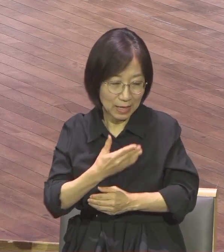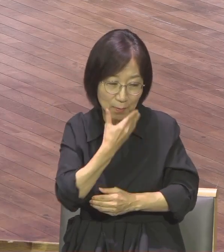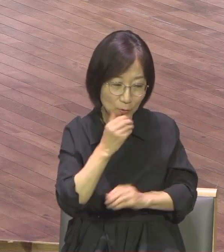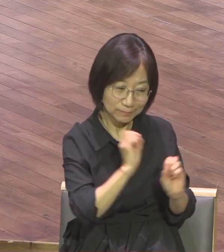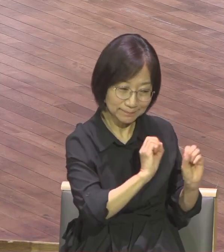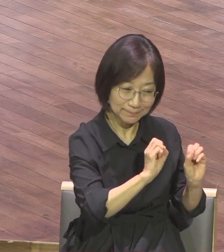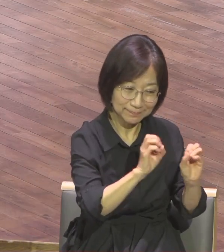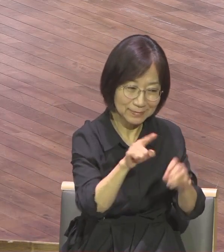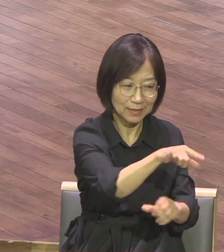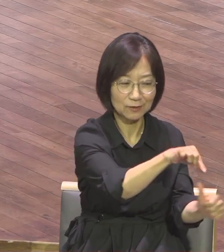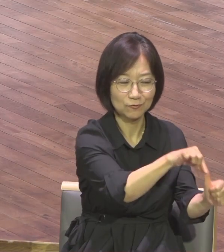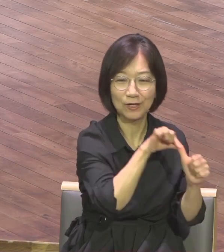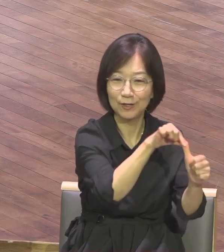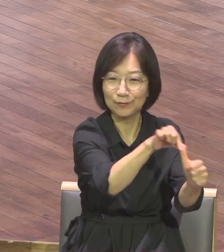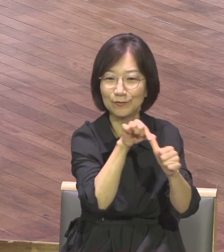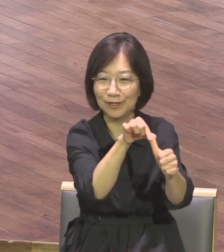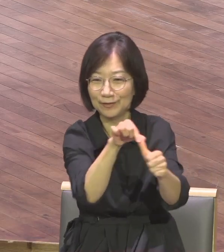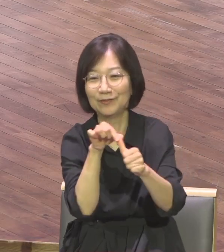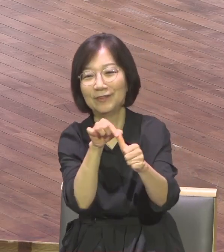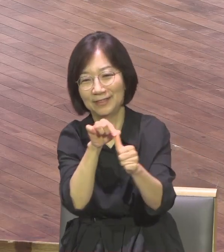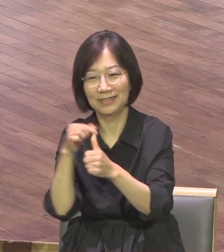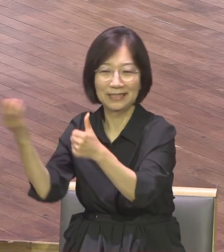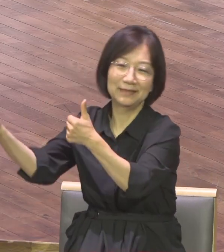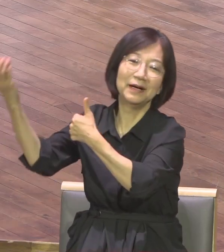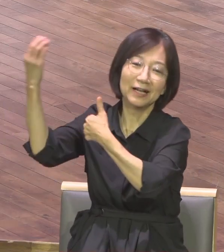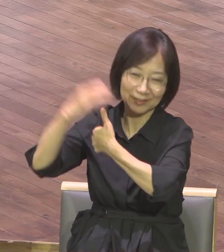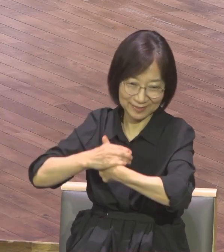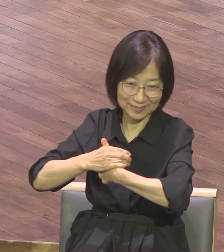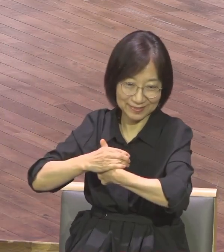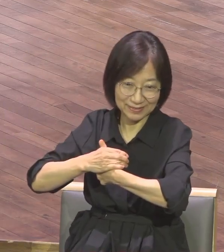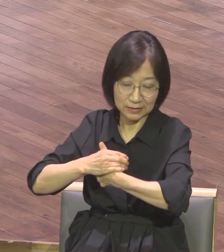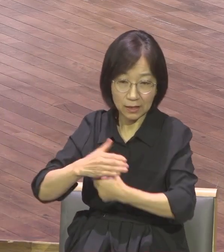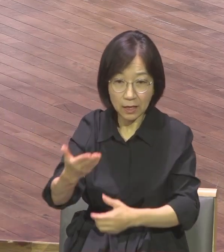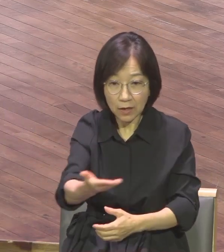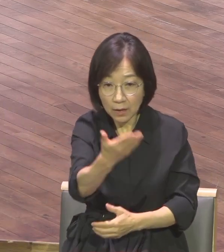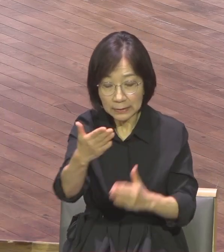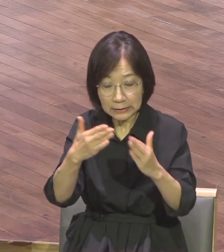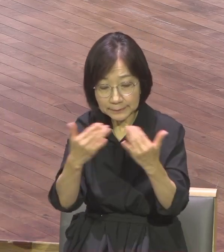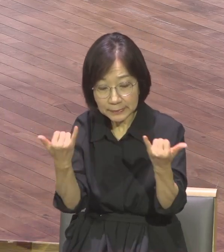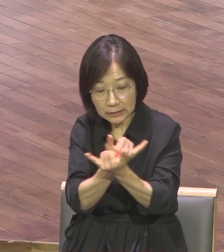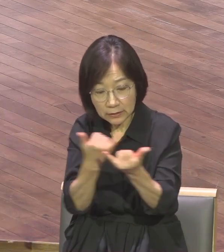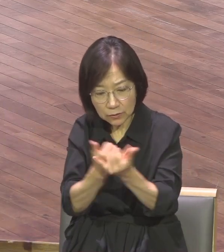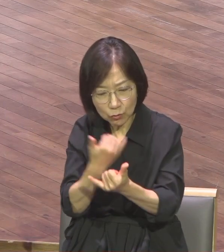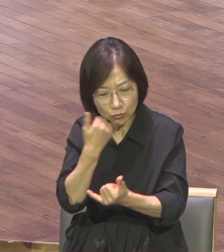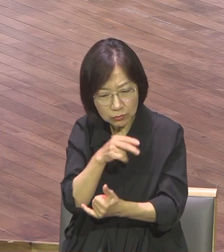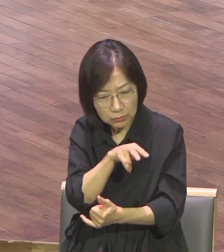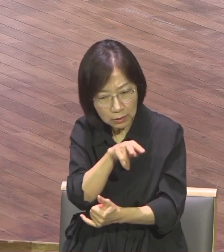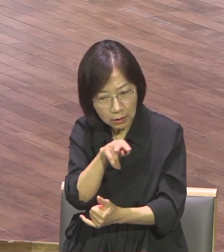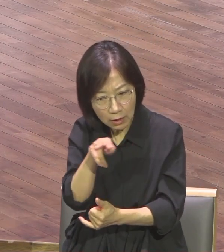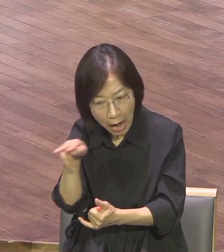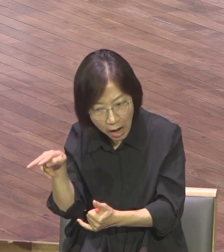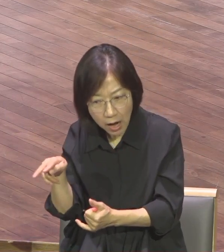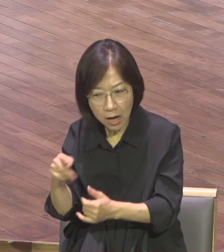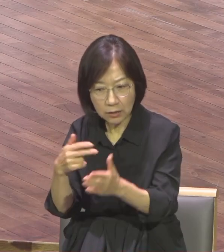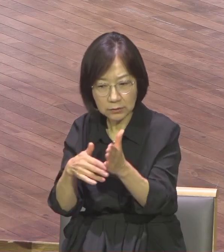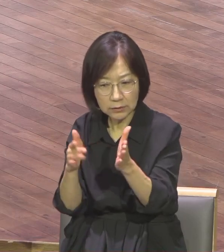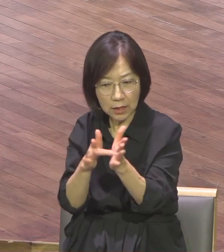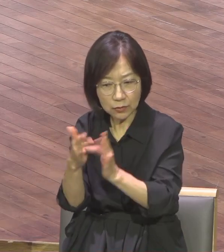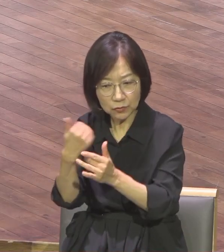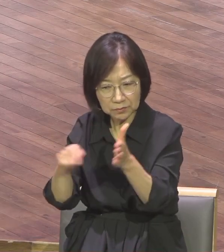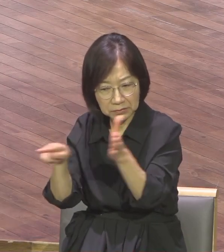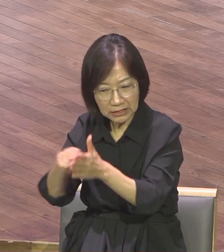도구로 돌아보세요. 여러분 가문을 여러분이 집안을 한번 돌아보세요. 안 믿는 사람 우선적으로